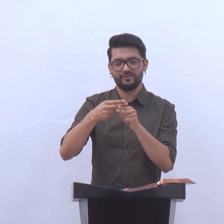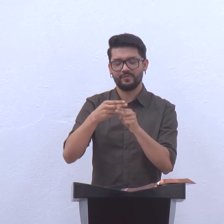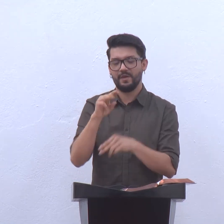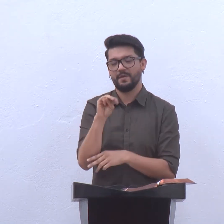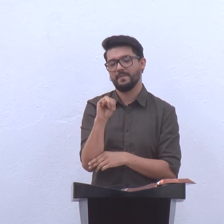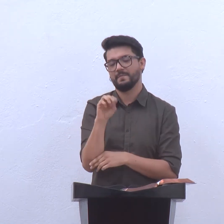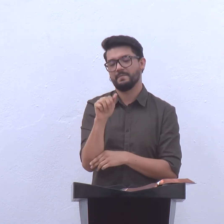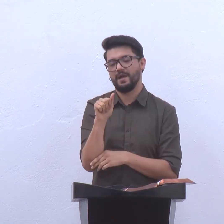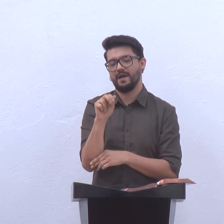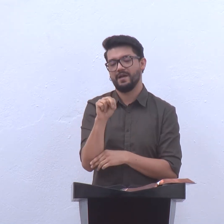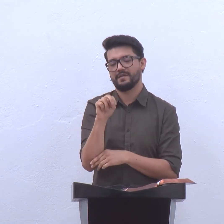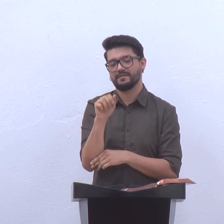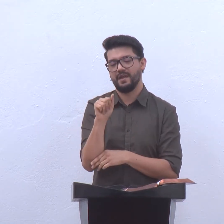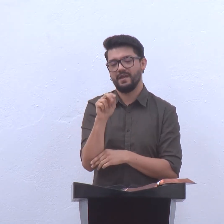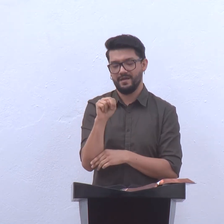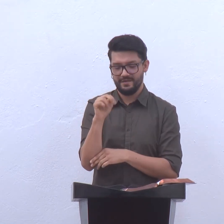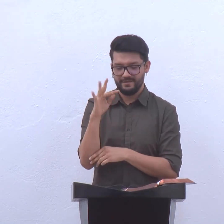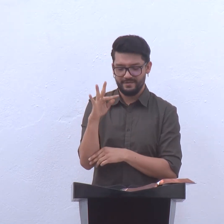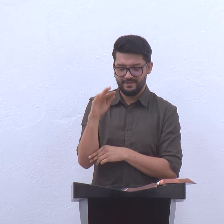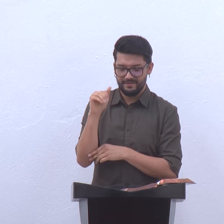Esa palabra manantial,